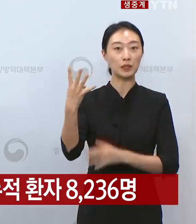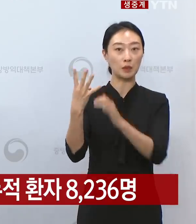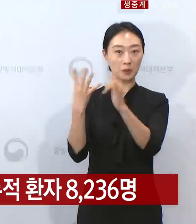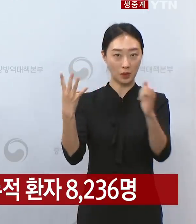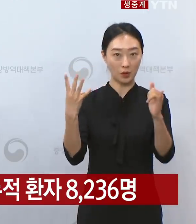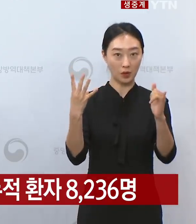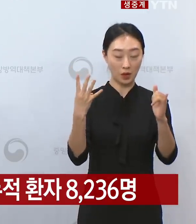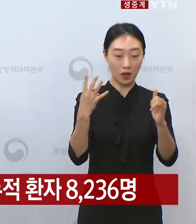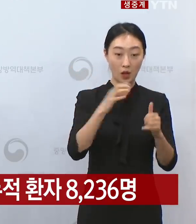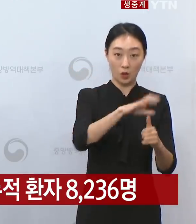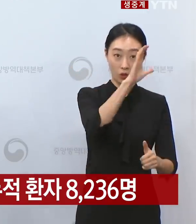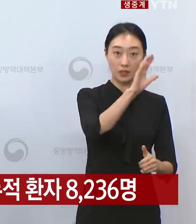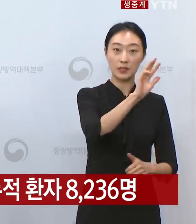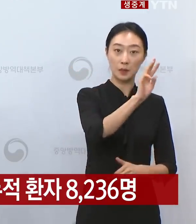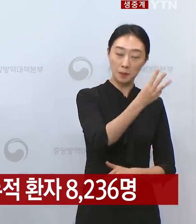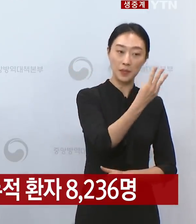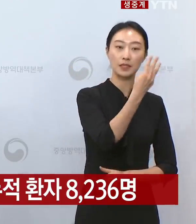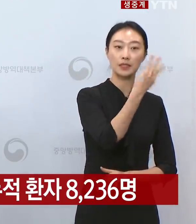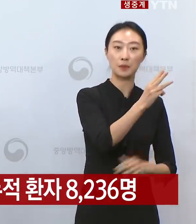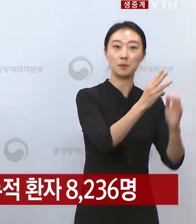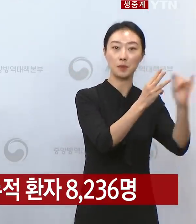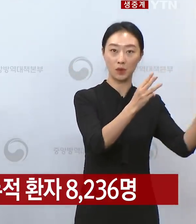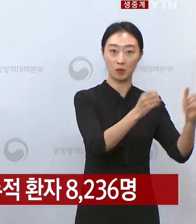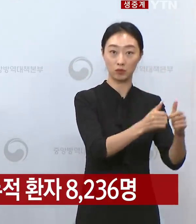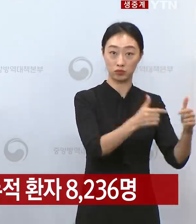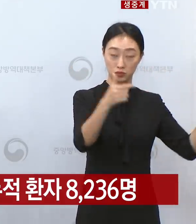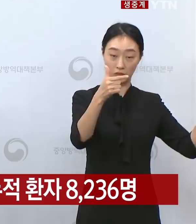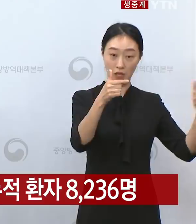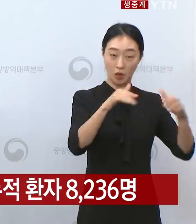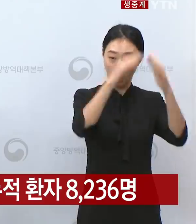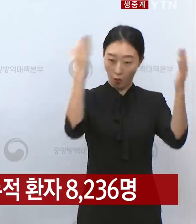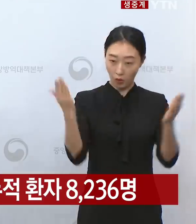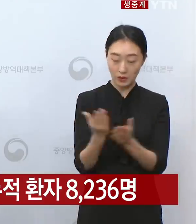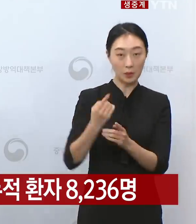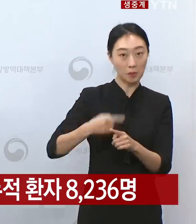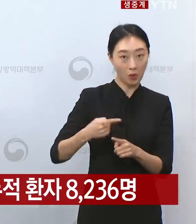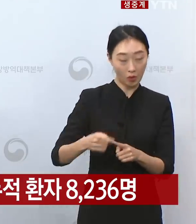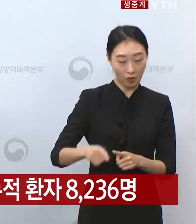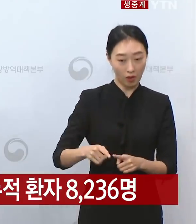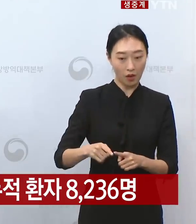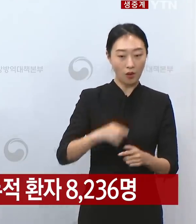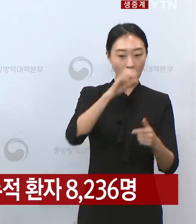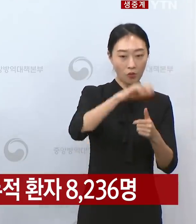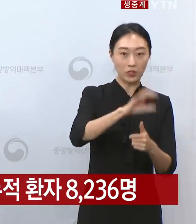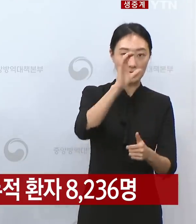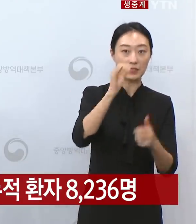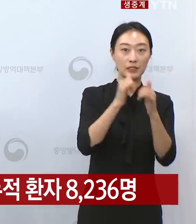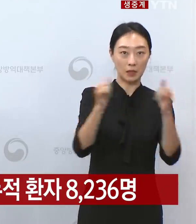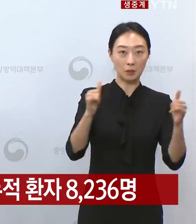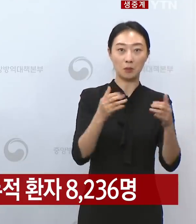해제자는 303명 증가하여 전체적으로 격리 중인 환자 수는 감소하고 있는 상황입니다.